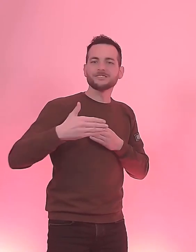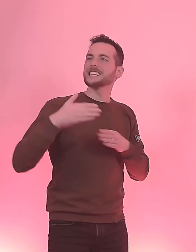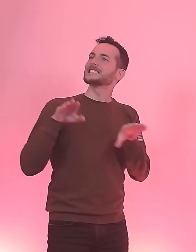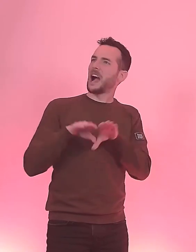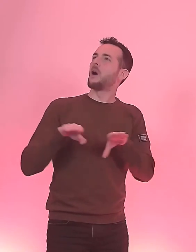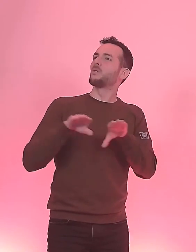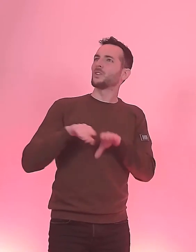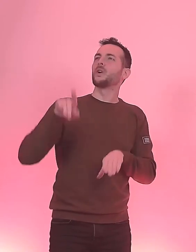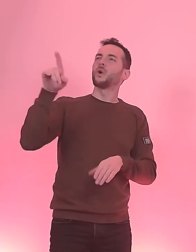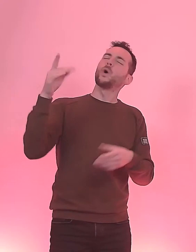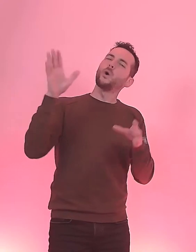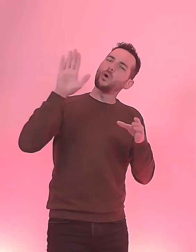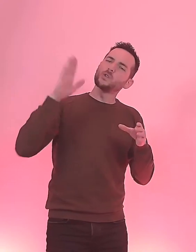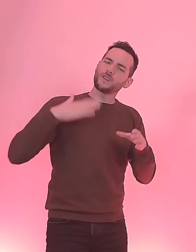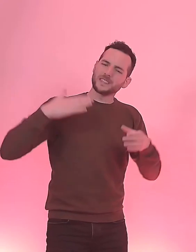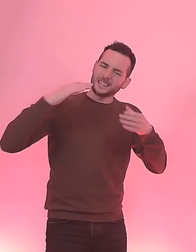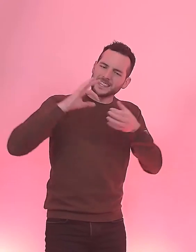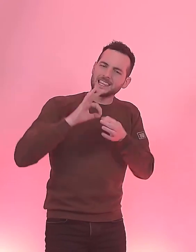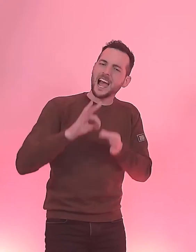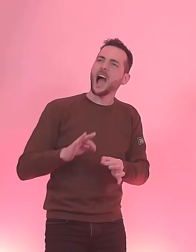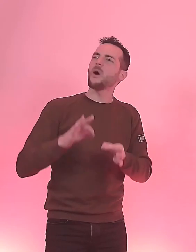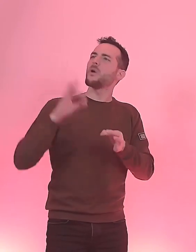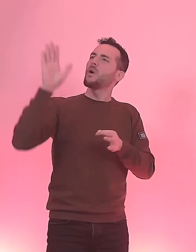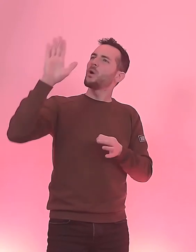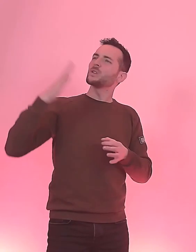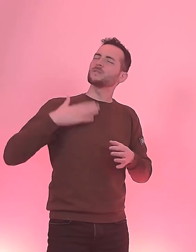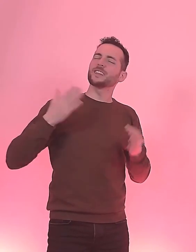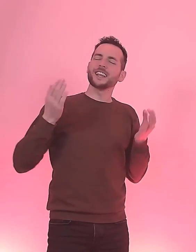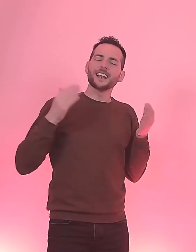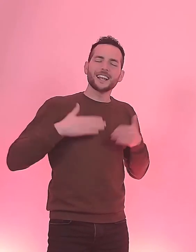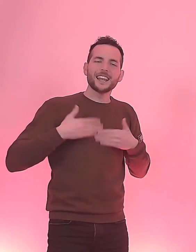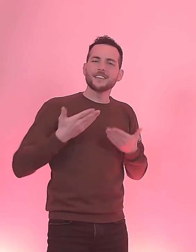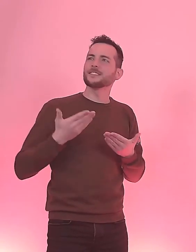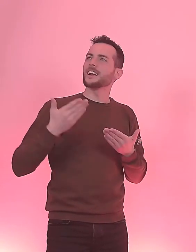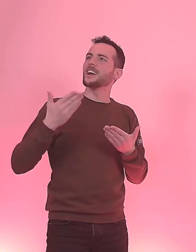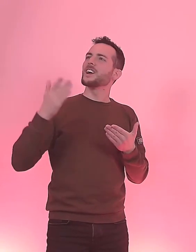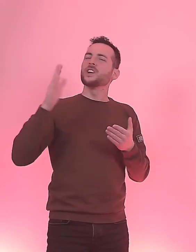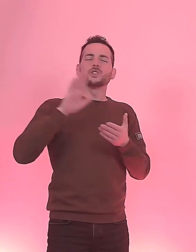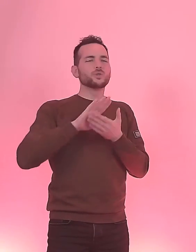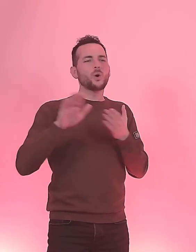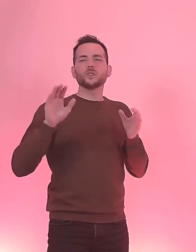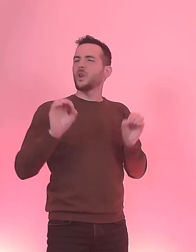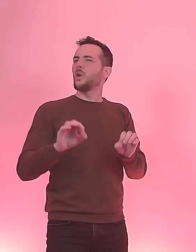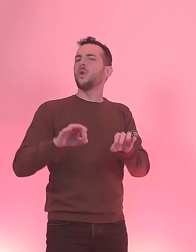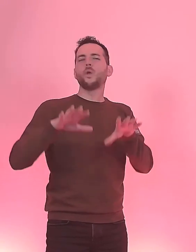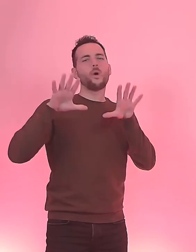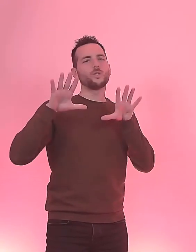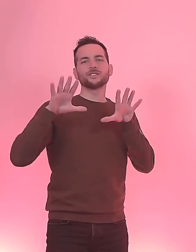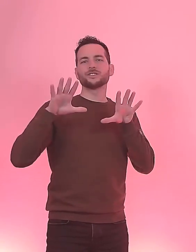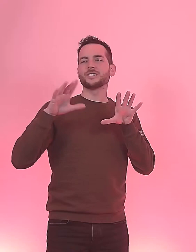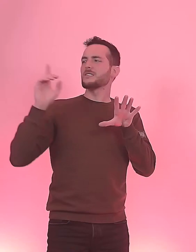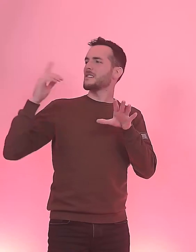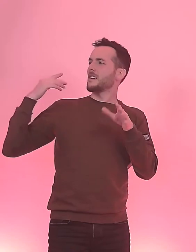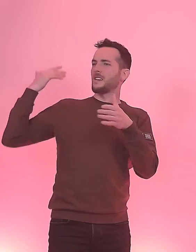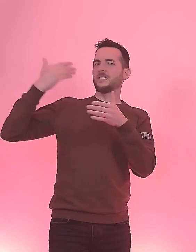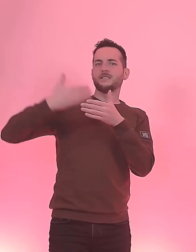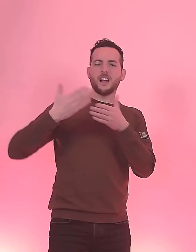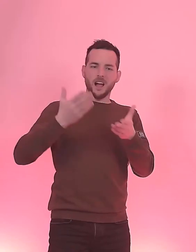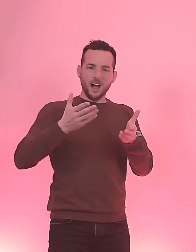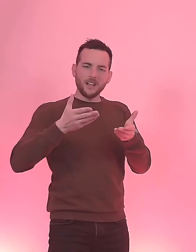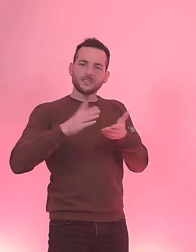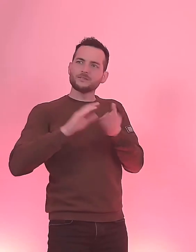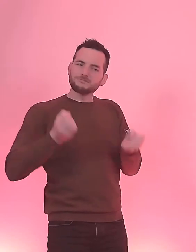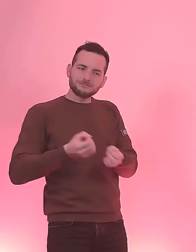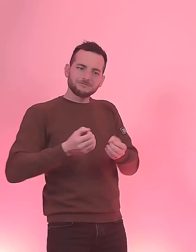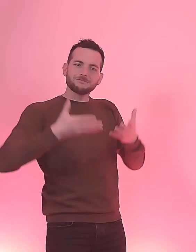trouw een god van liefde en grotten die nooit los laat zijn hand begon in jezus naam